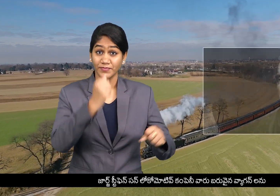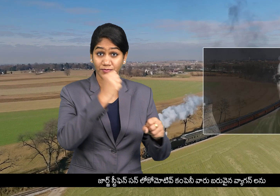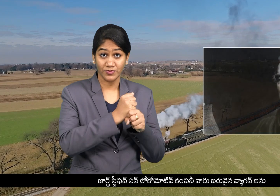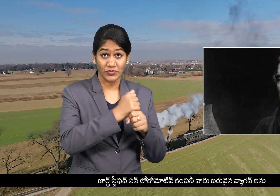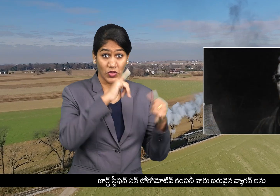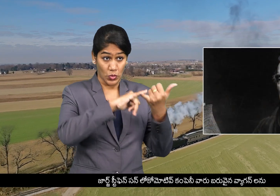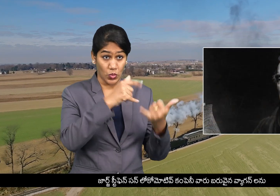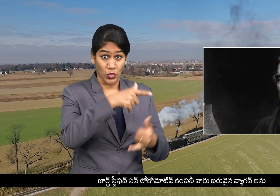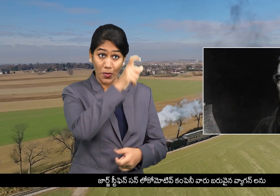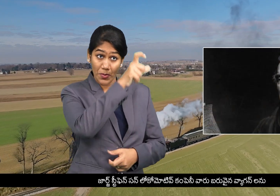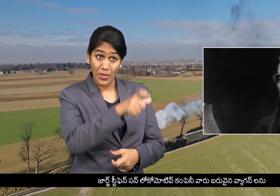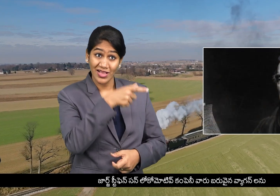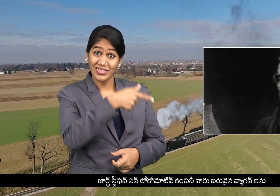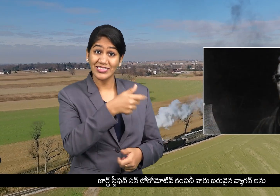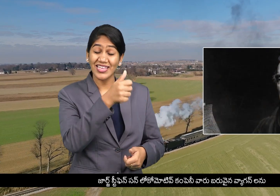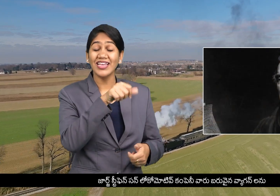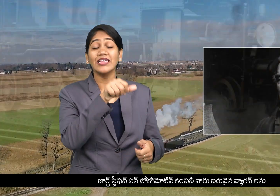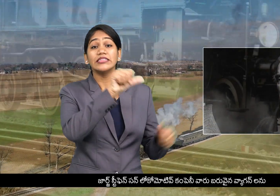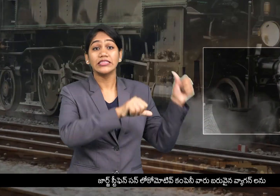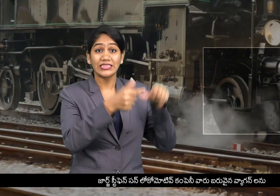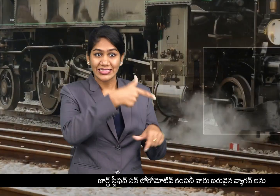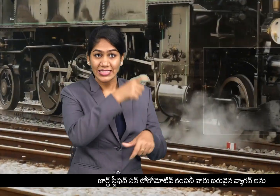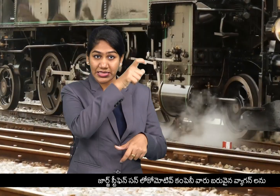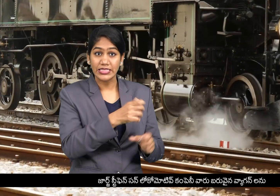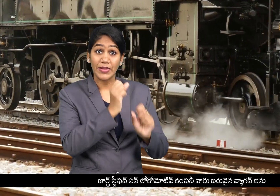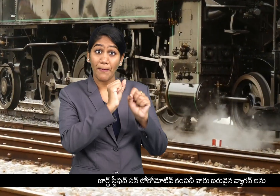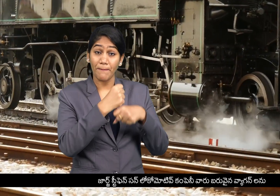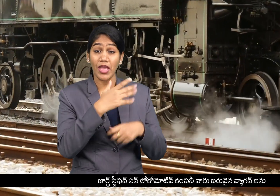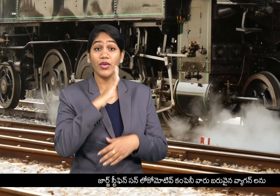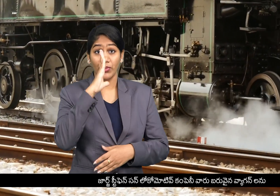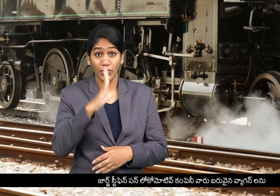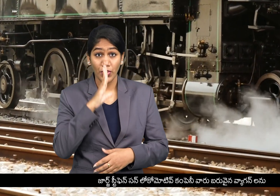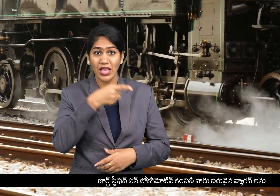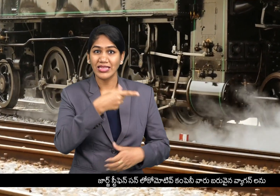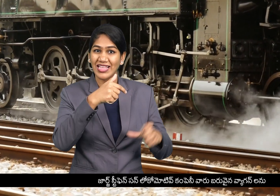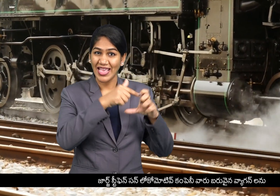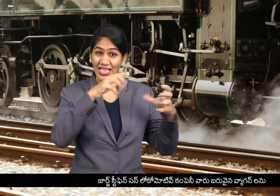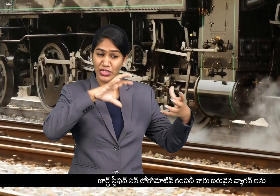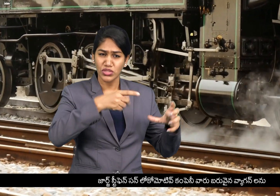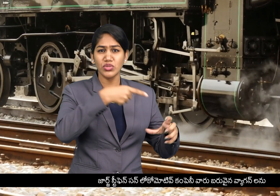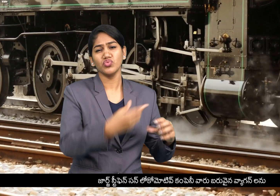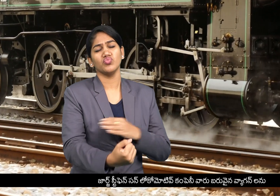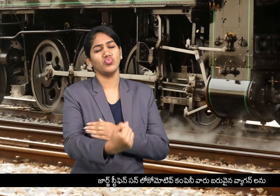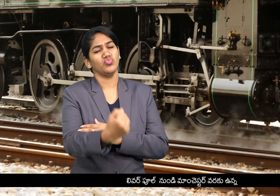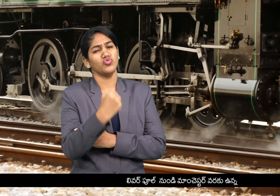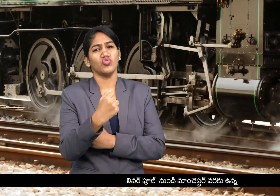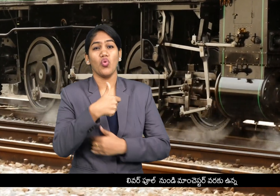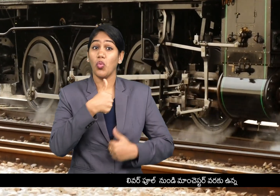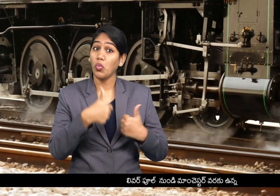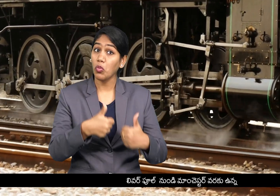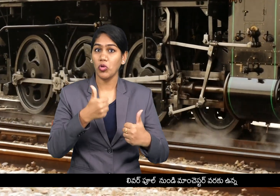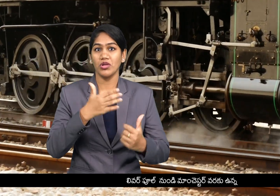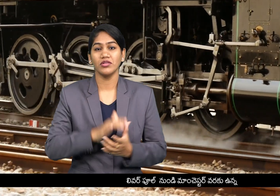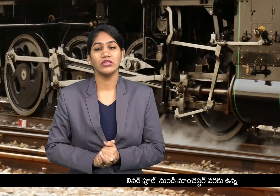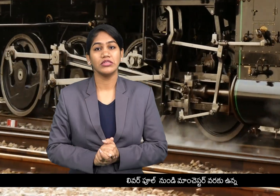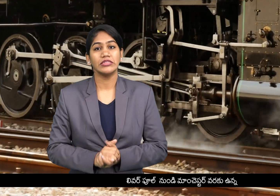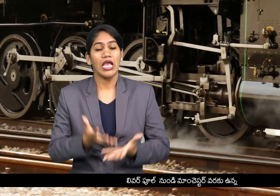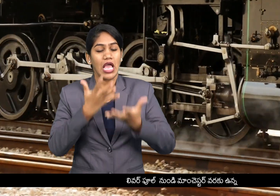జార్జ్ స్టీవెన్సన్ లోకోమోటివ్ కంపెనీ వారు బరువైన వ్యాగన్లను లివర్పూల్ నుండి మాంచెస్టర్ వరకు